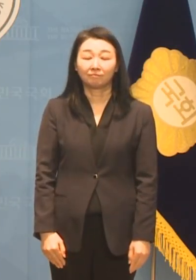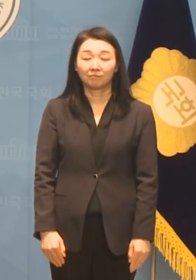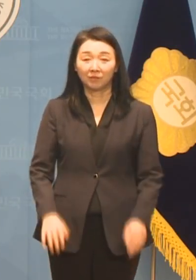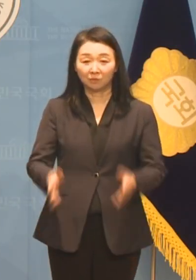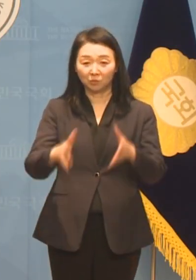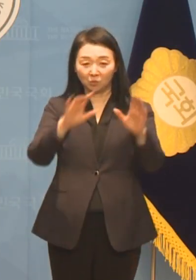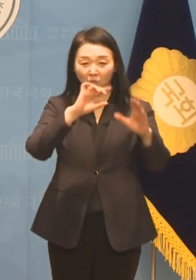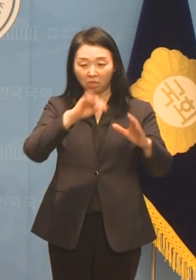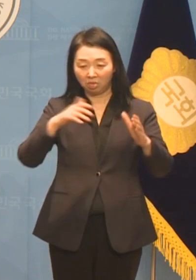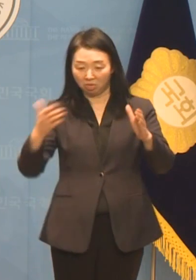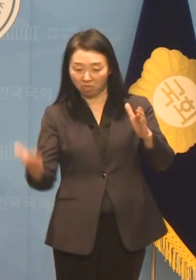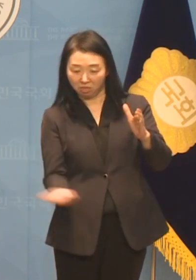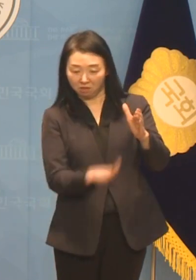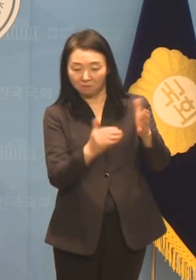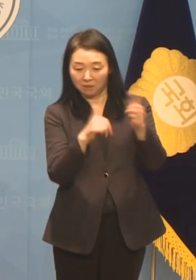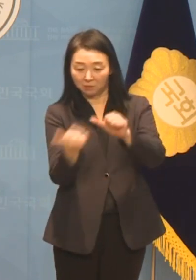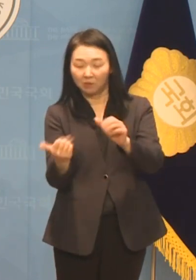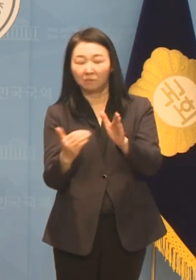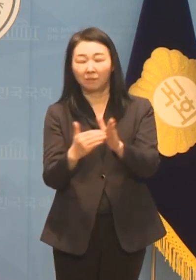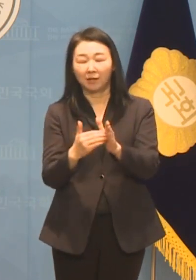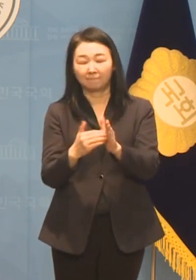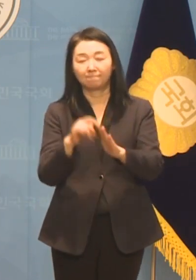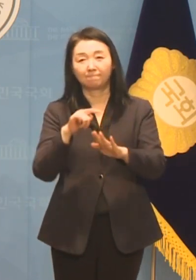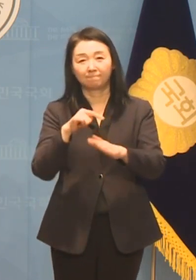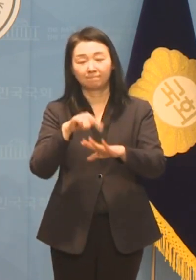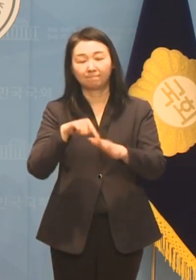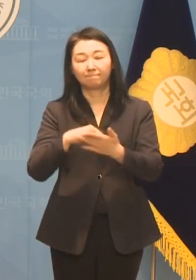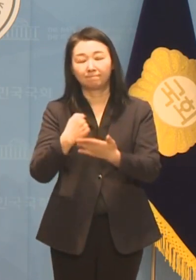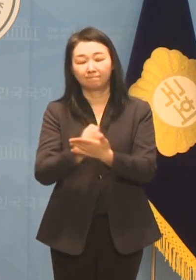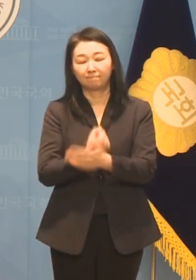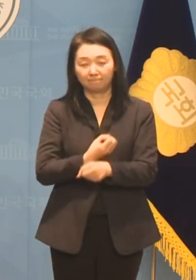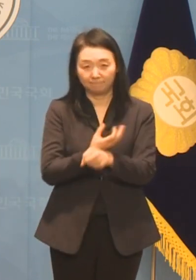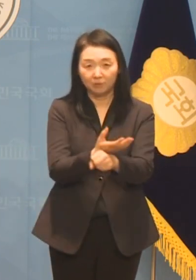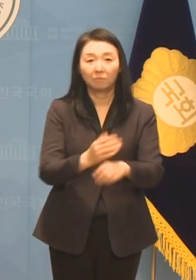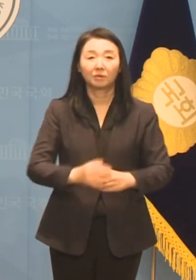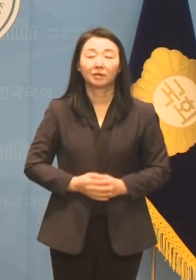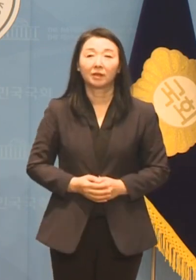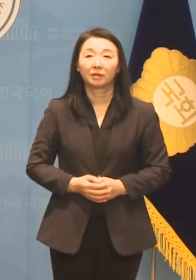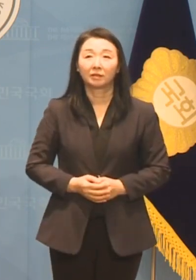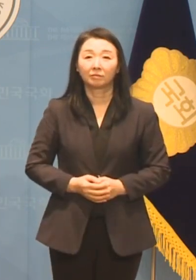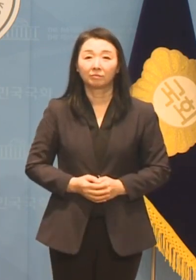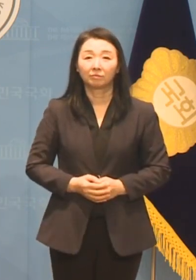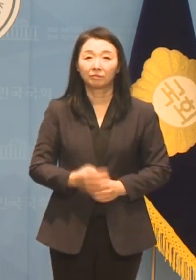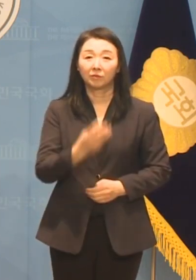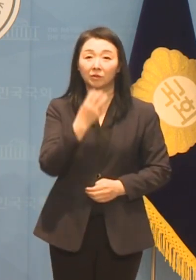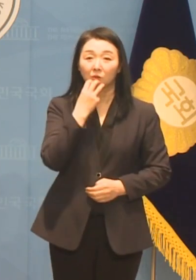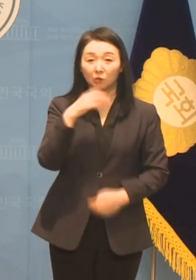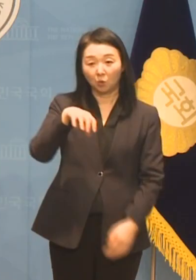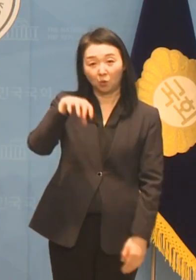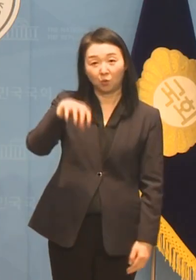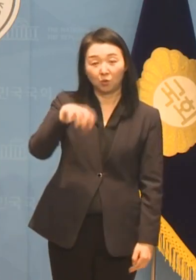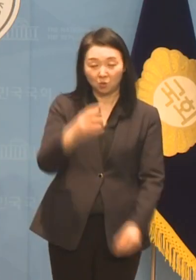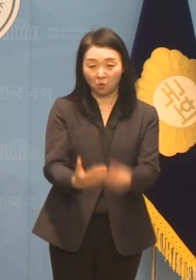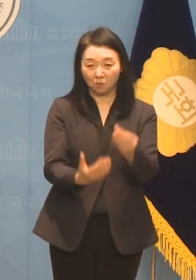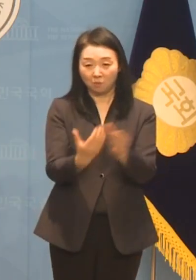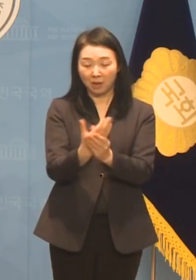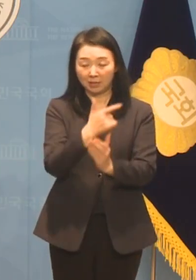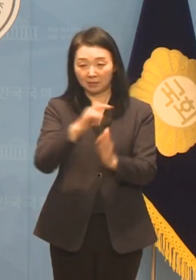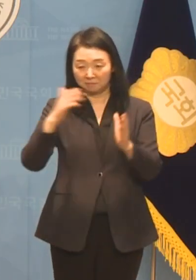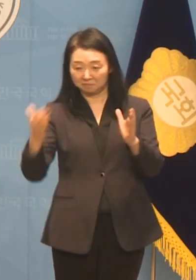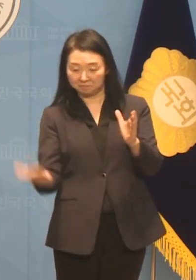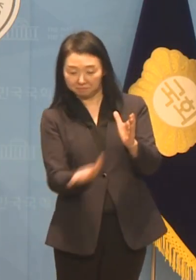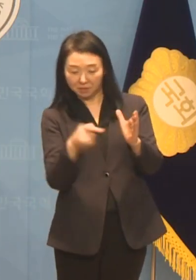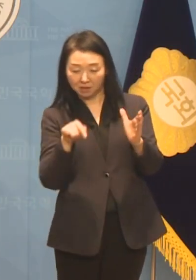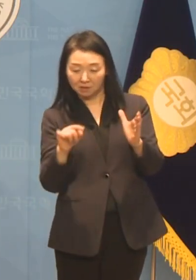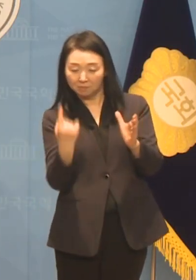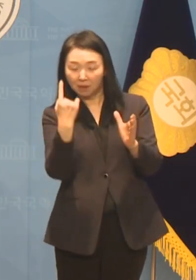사고로 희생되신 고인의 명복을 빕니다. 서울 강동구 명일동에서 발생한 대형 싱크홀